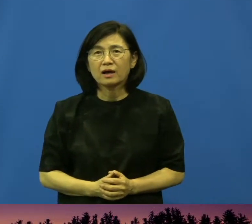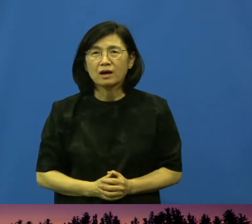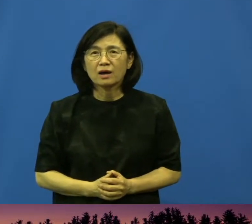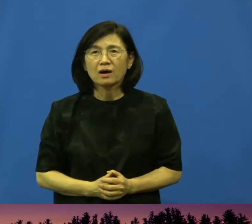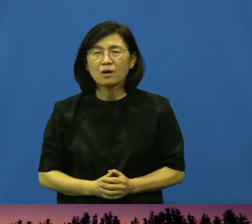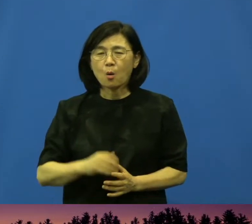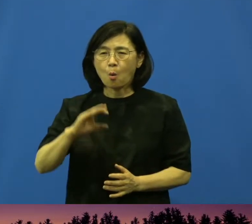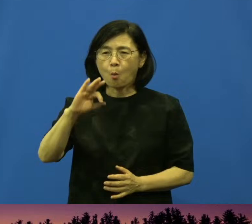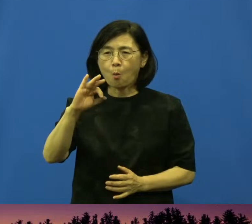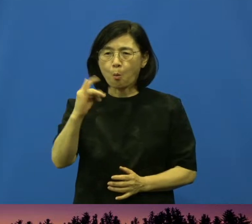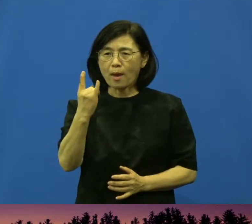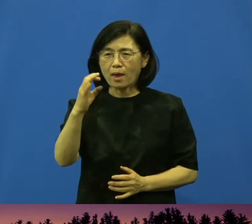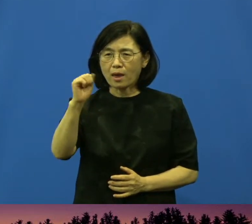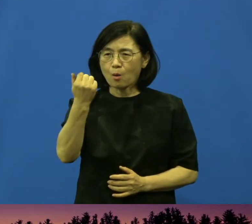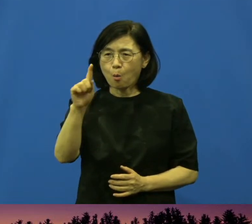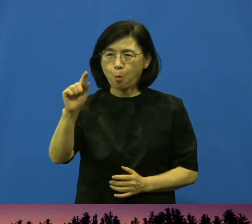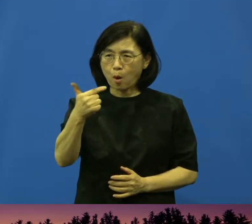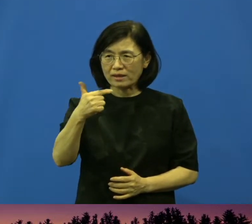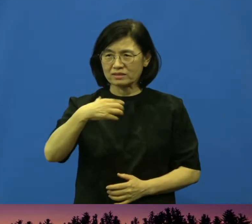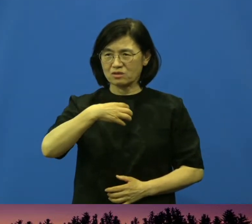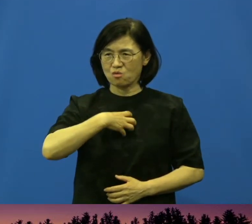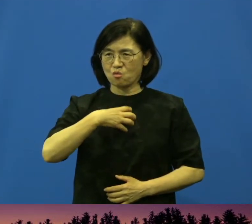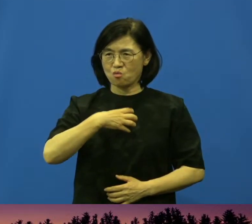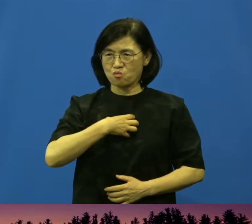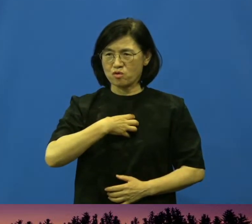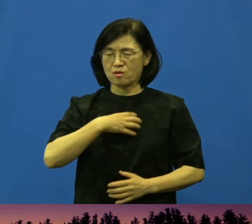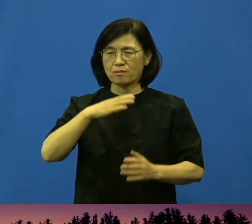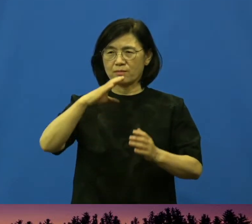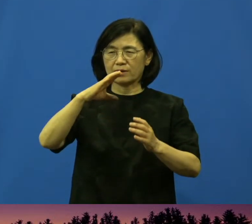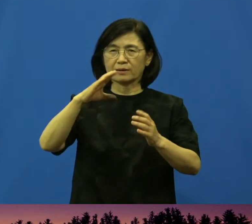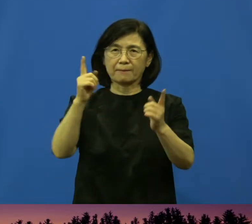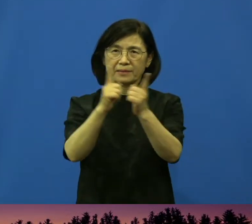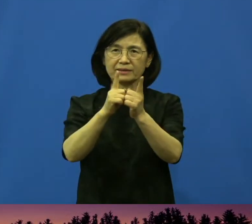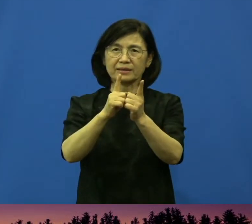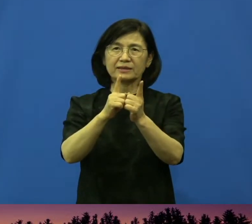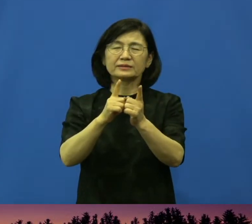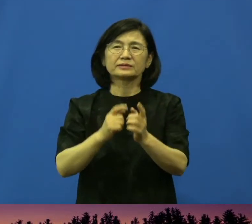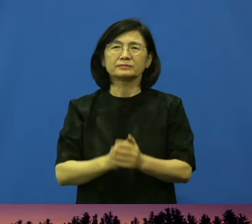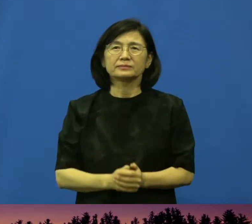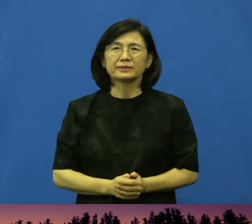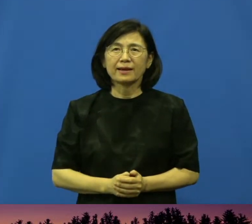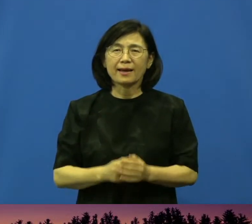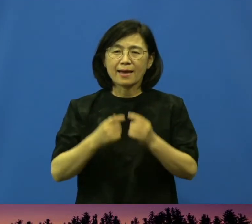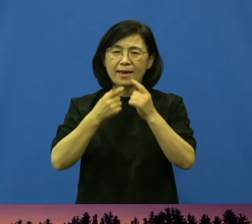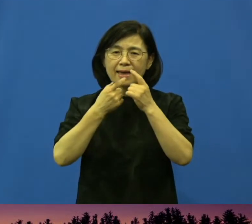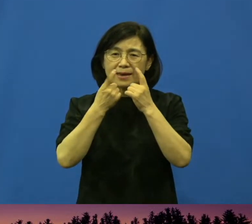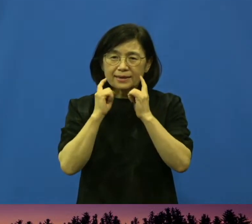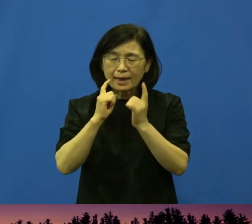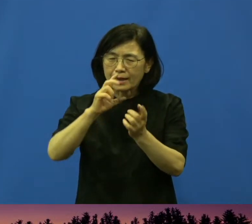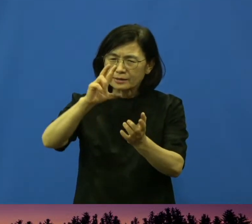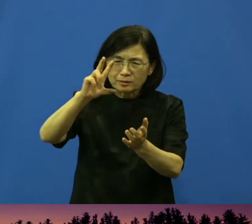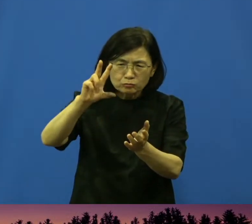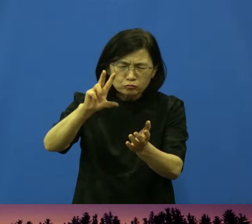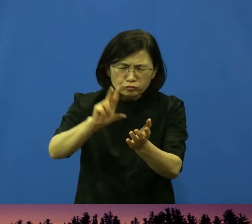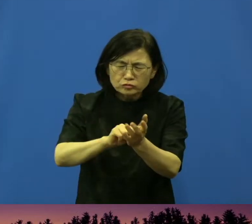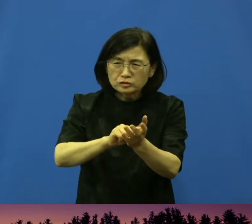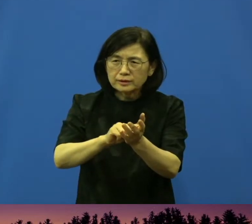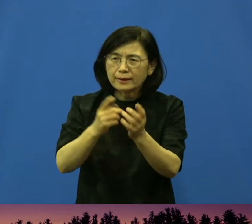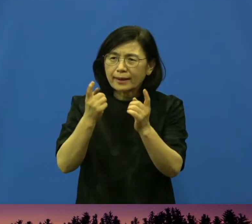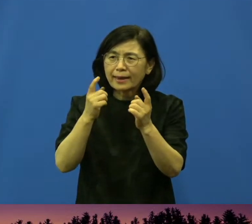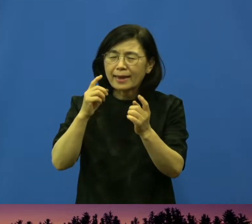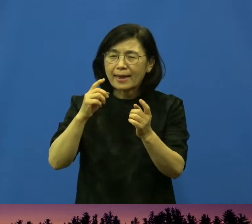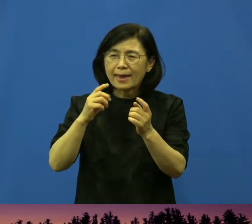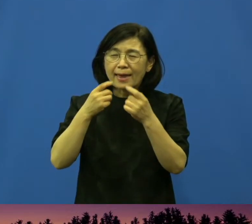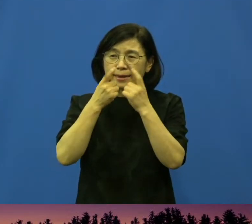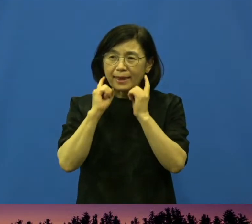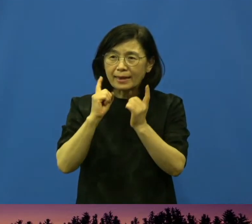요마만 국가가 전체가 위기가 내몰렸는 거죠. 그 개인의 부도 이거와는 다른 차원이에요. 그